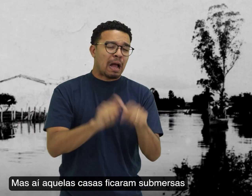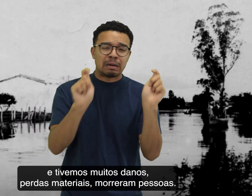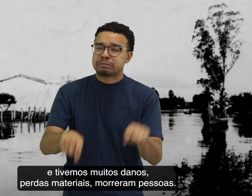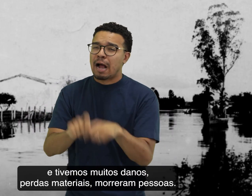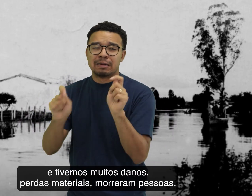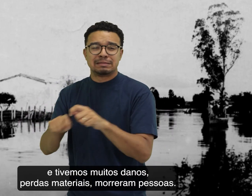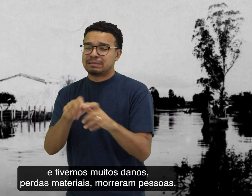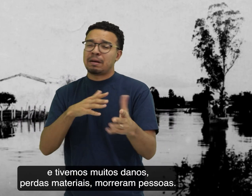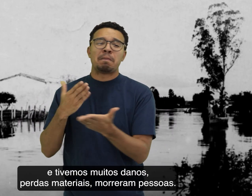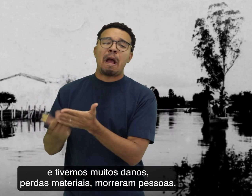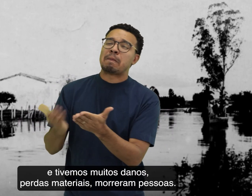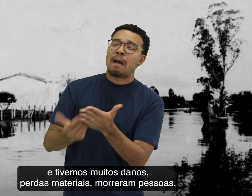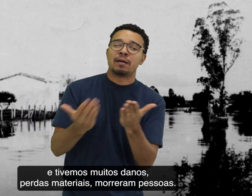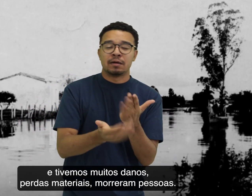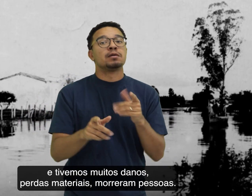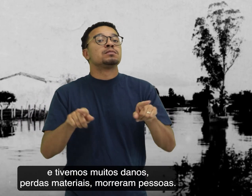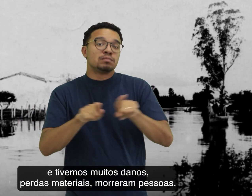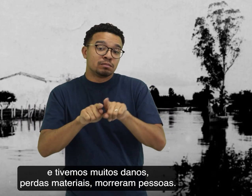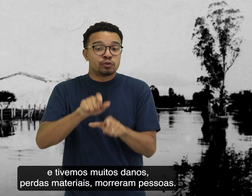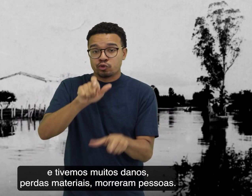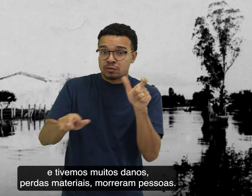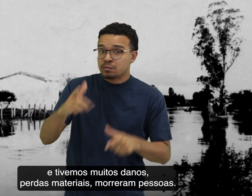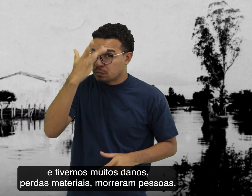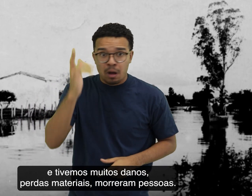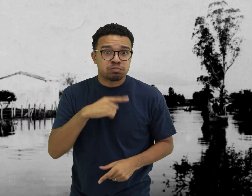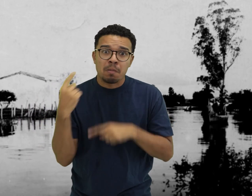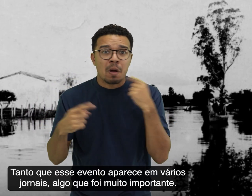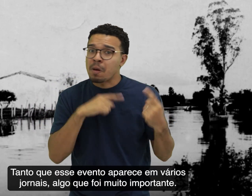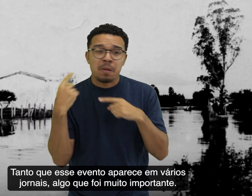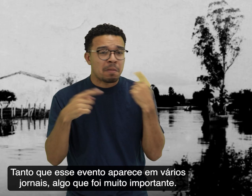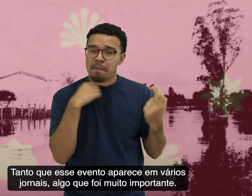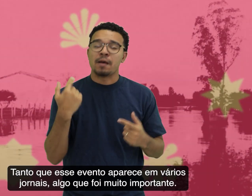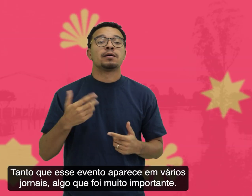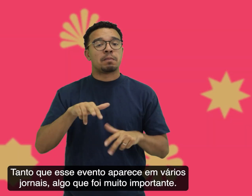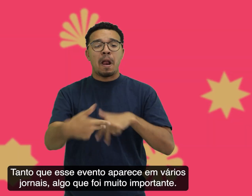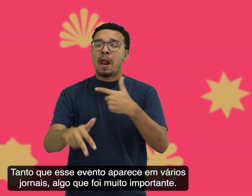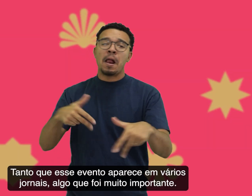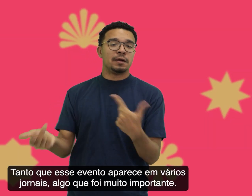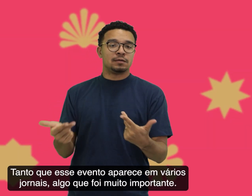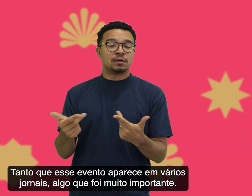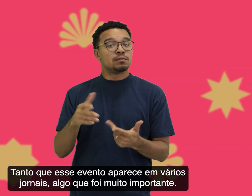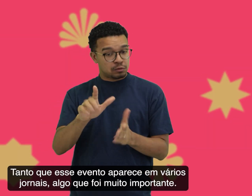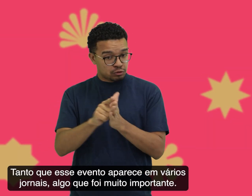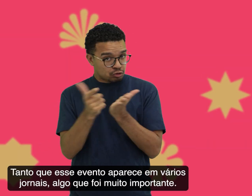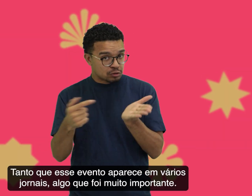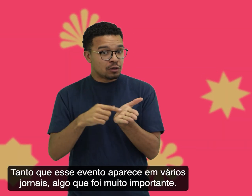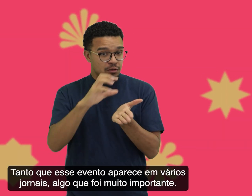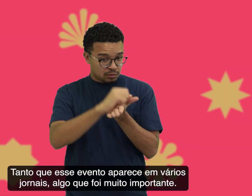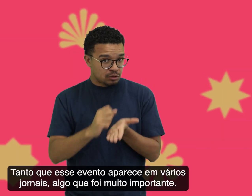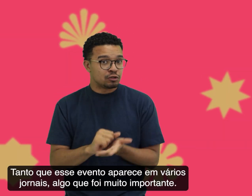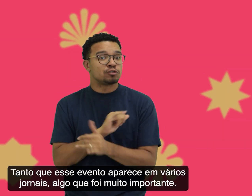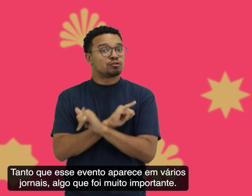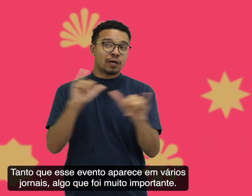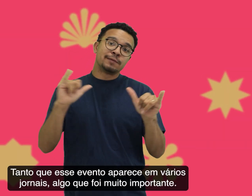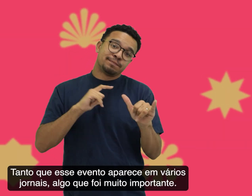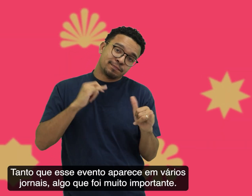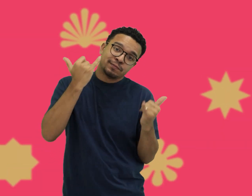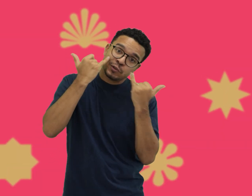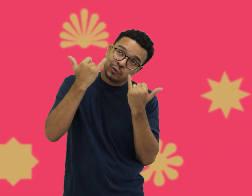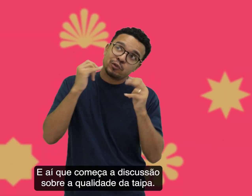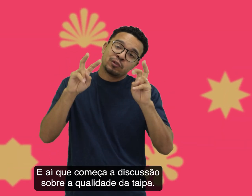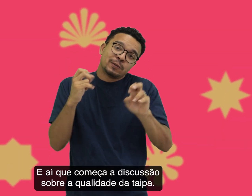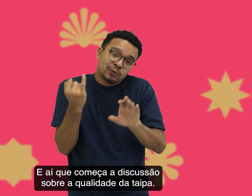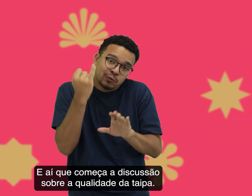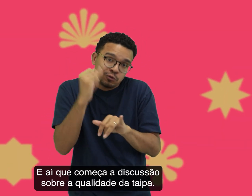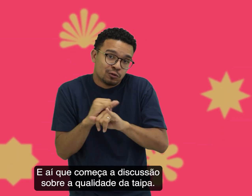ficaram submersas. E tivemos muitos danos, perdas materiais, morreram pessoas. Tanto que esse evento aparece em vários jornais, algo que foi